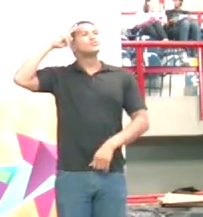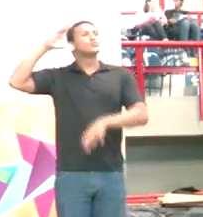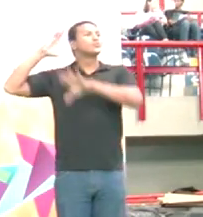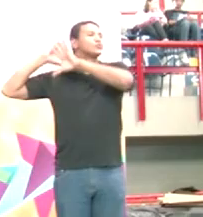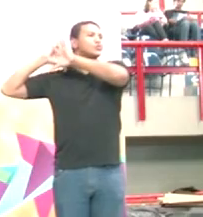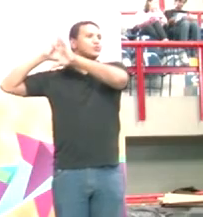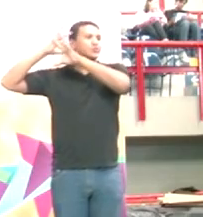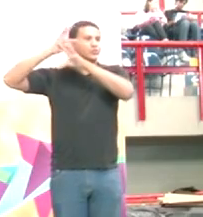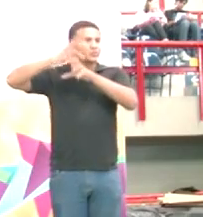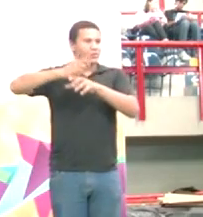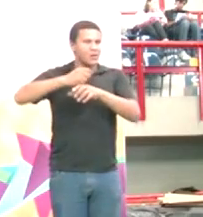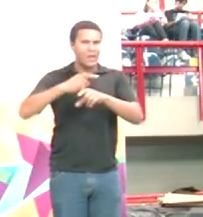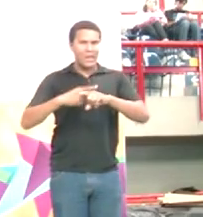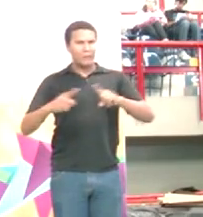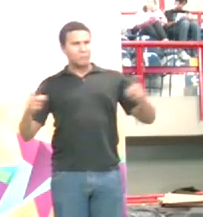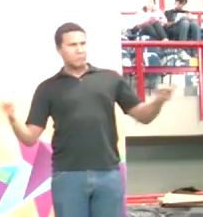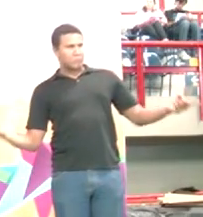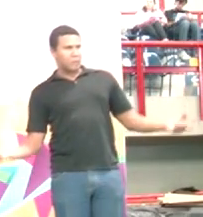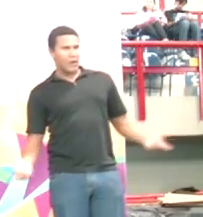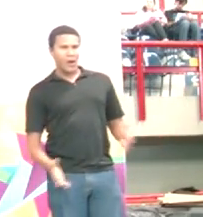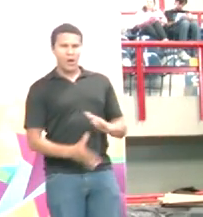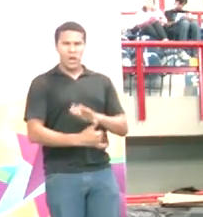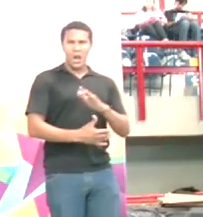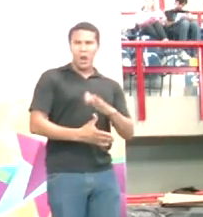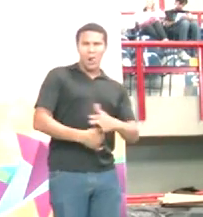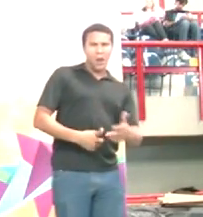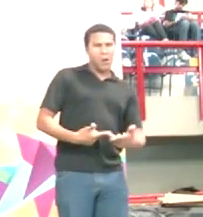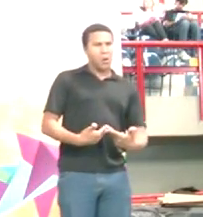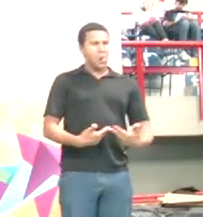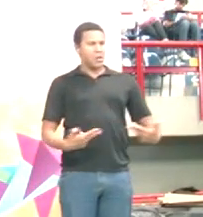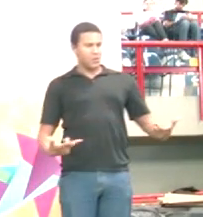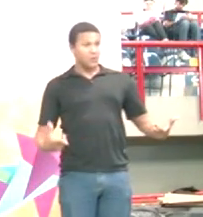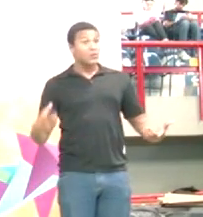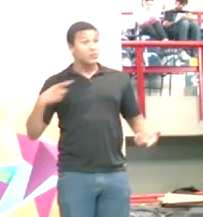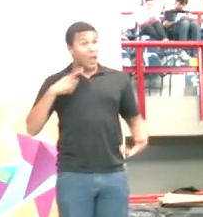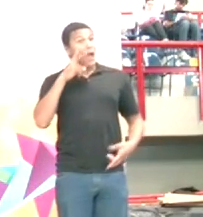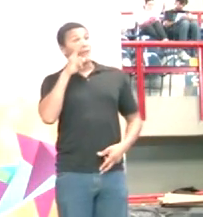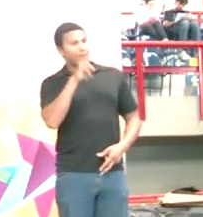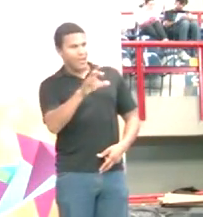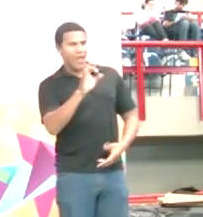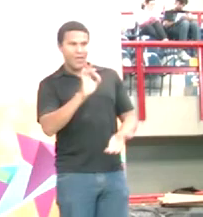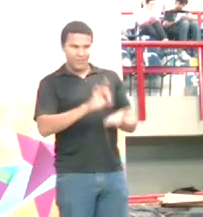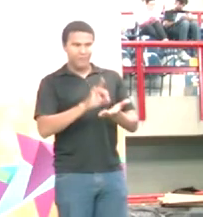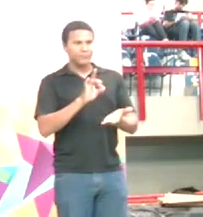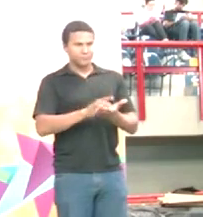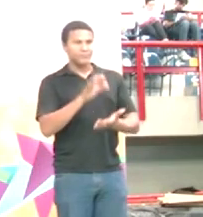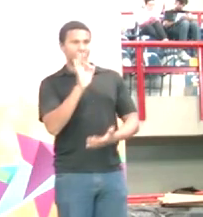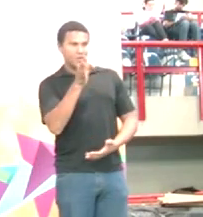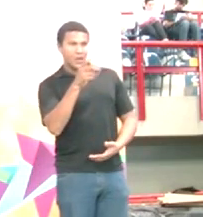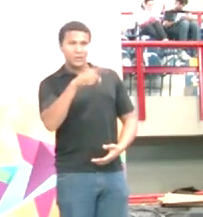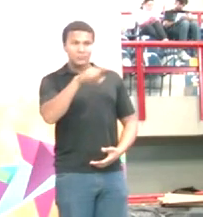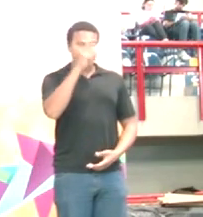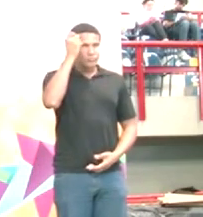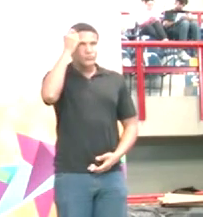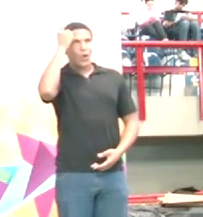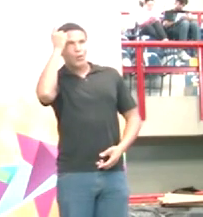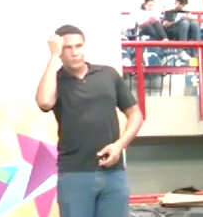falando. Mas é tanta bandalheira que você está vendo, está